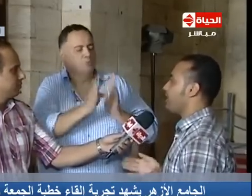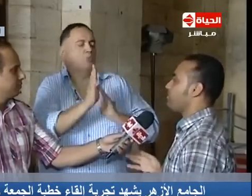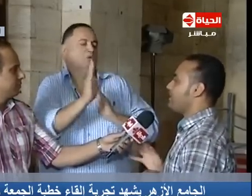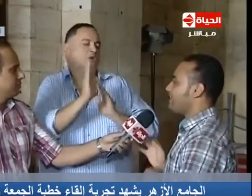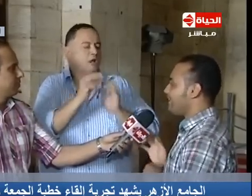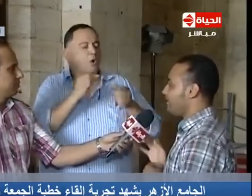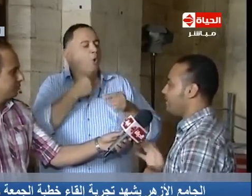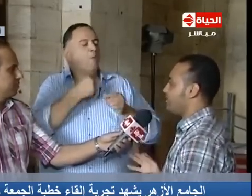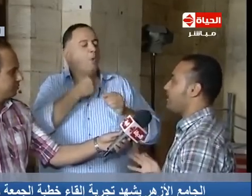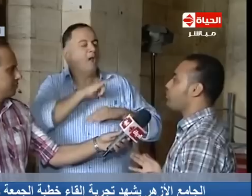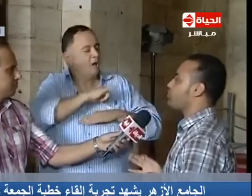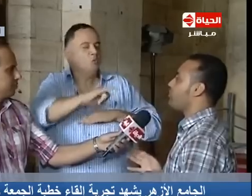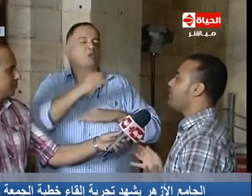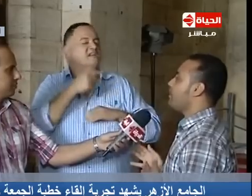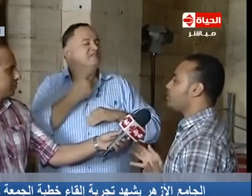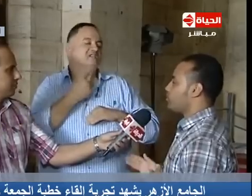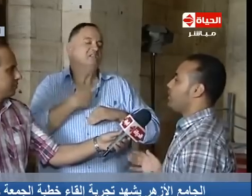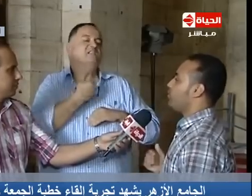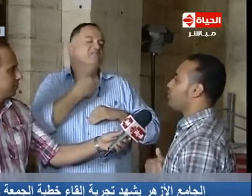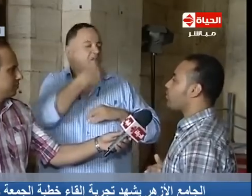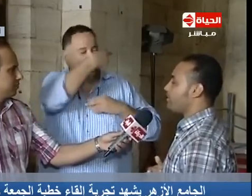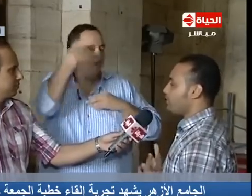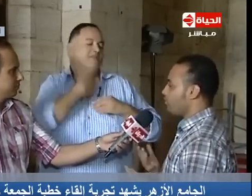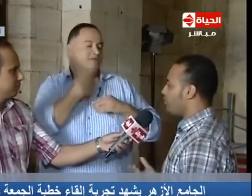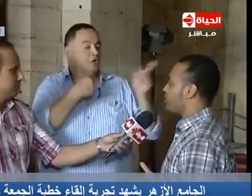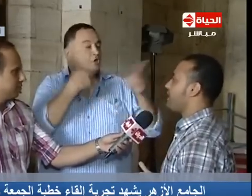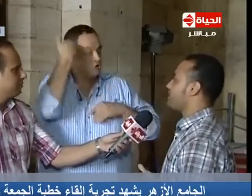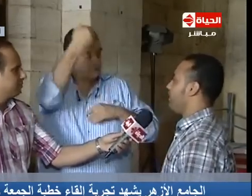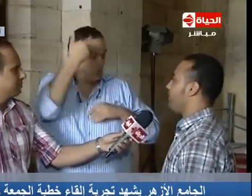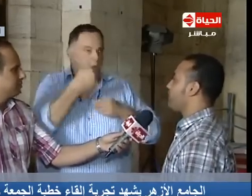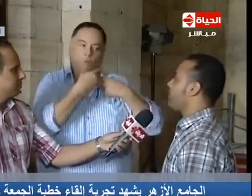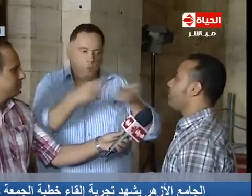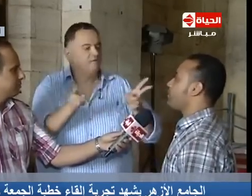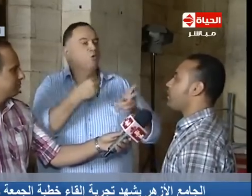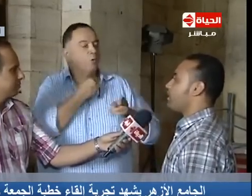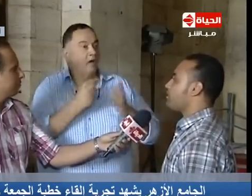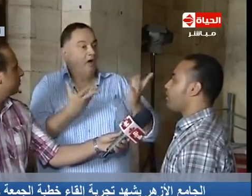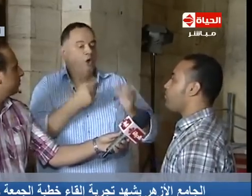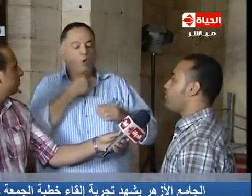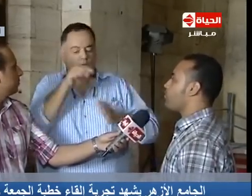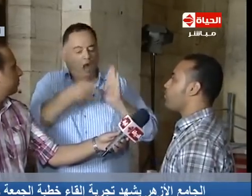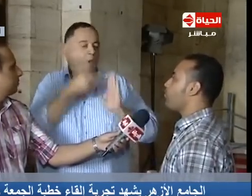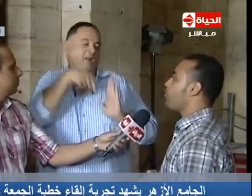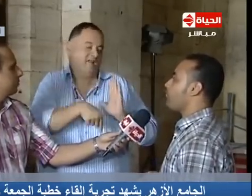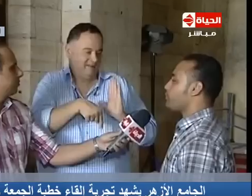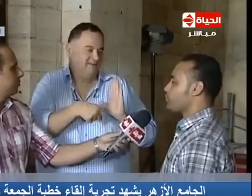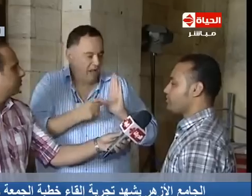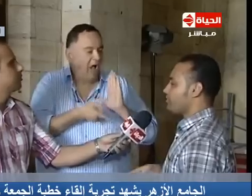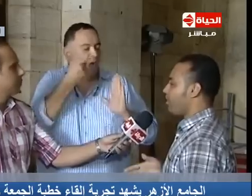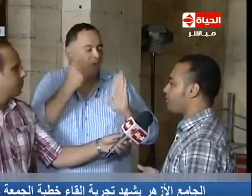طريق ترجمه لغه الاشاره للسنه والقران والشريعه السامحه. فشيخ الازهر كان موافق وكله كان مبسوط النهارده